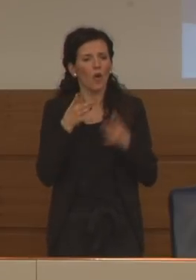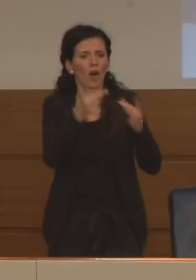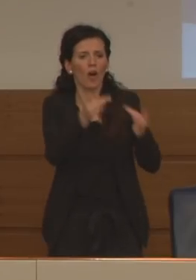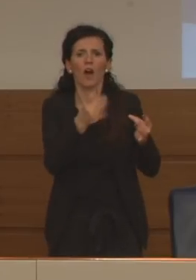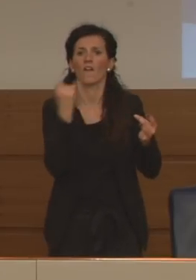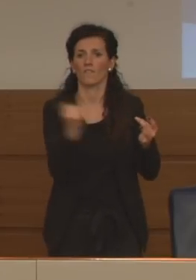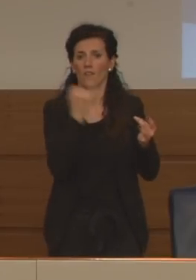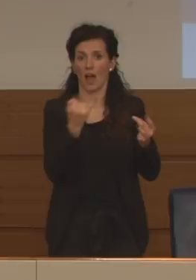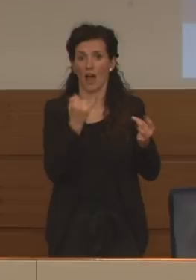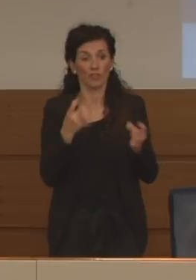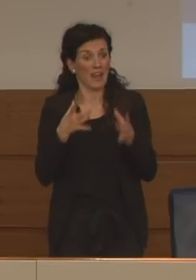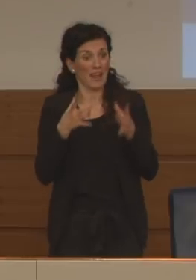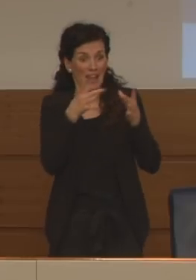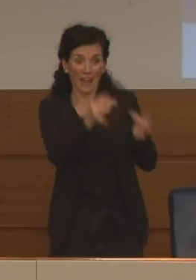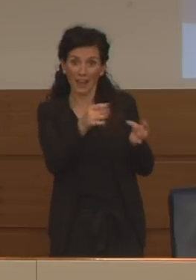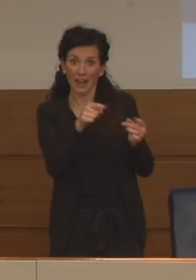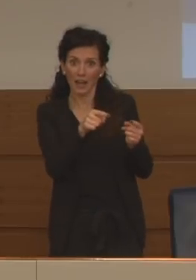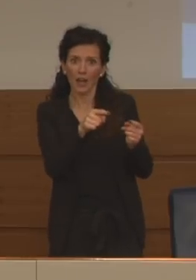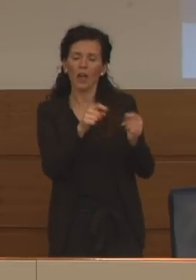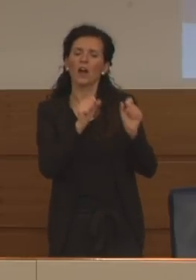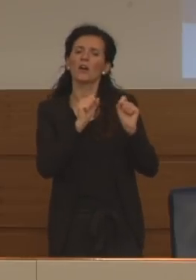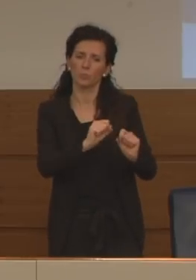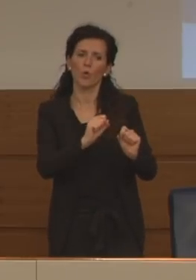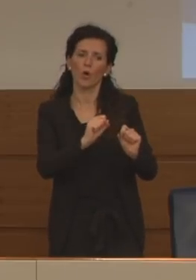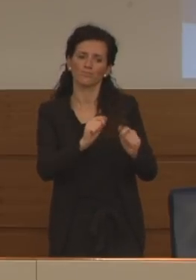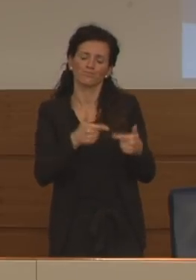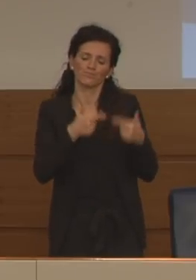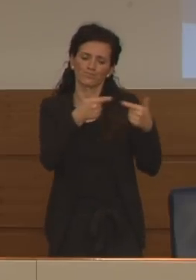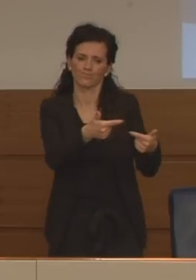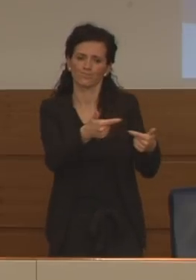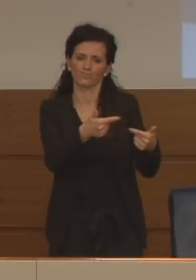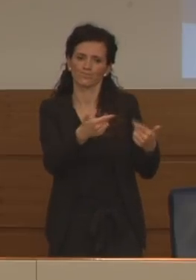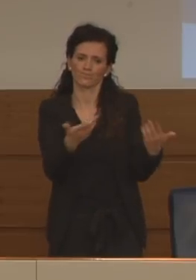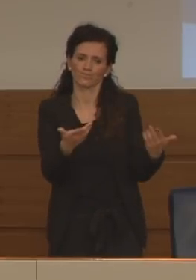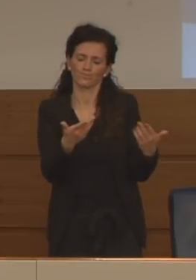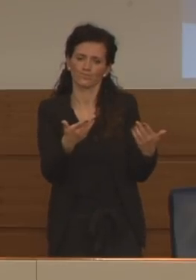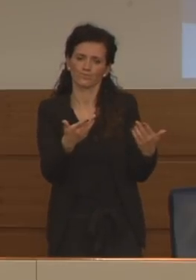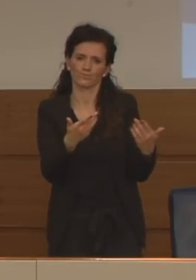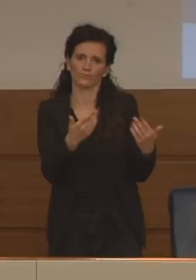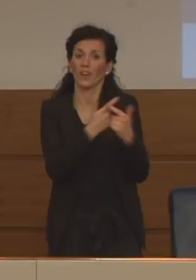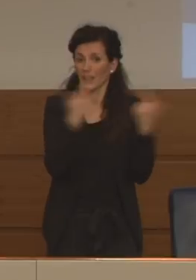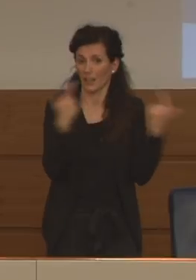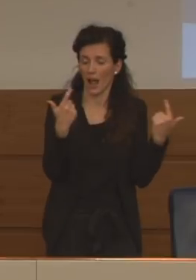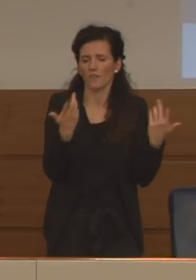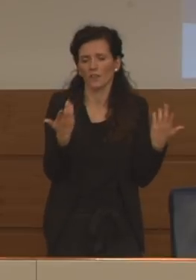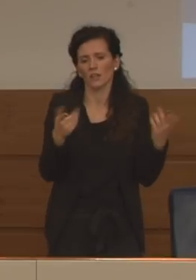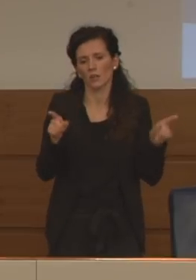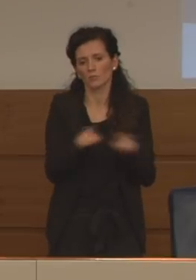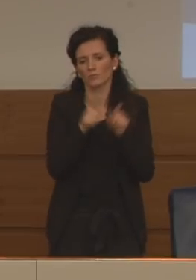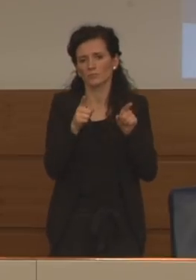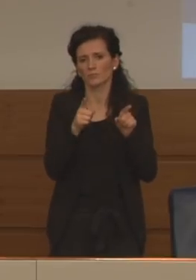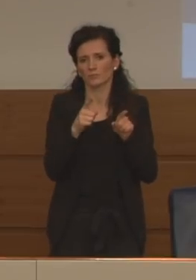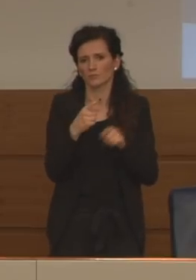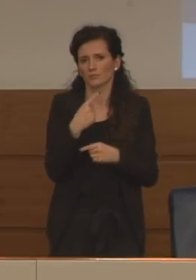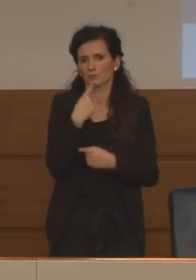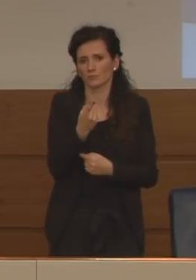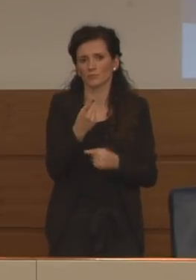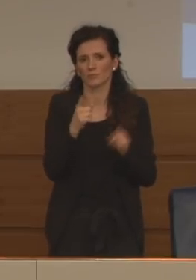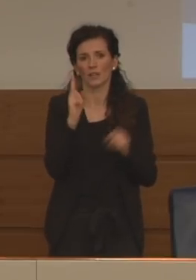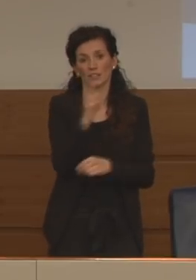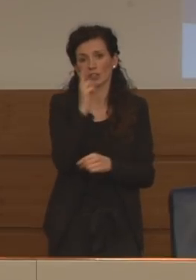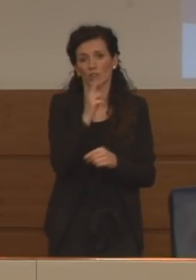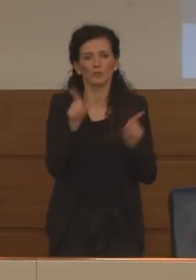venendo colpita può avere effetti nefasti come purtroppo dobbiamo censire oggi